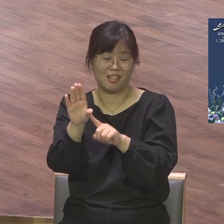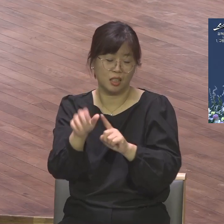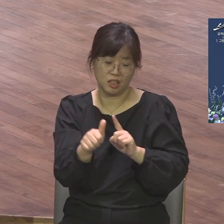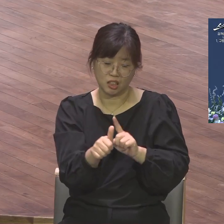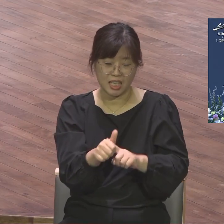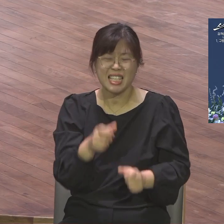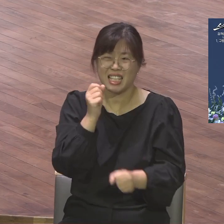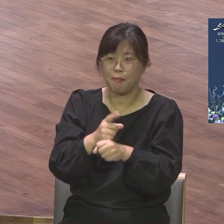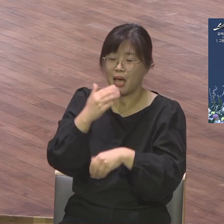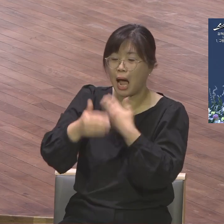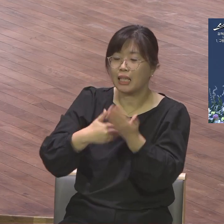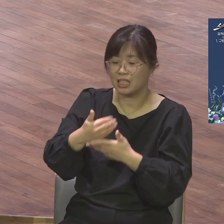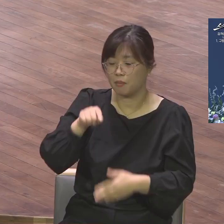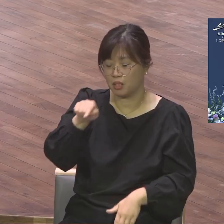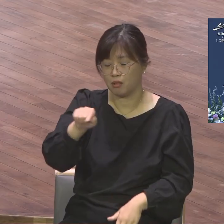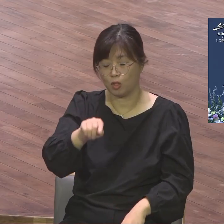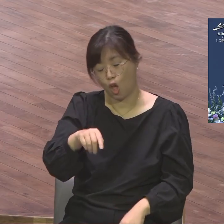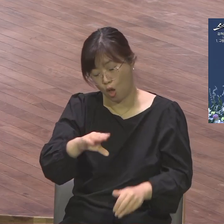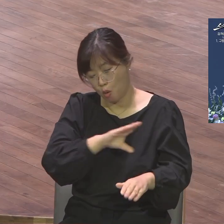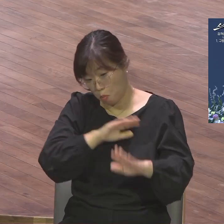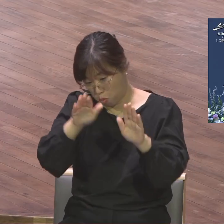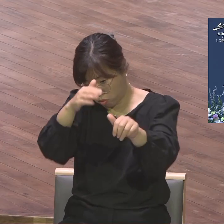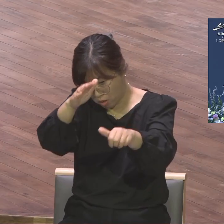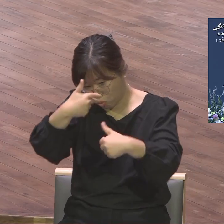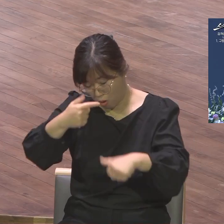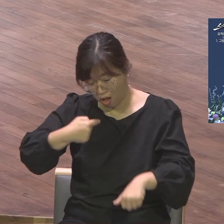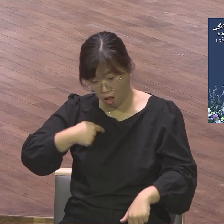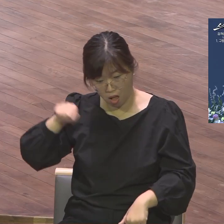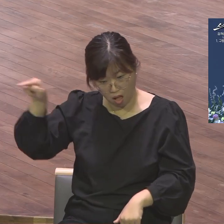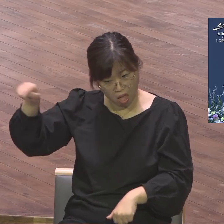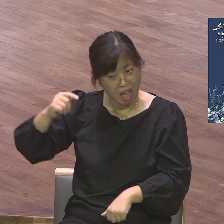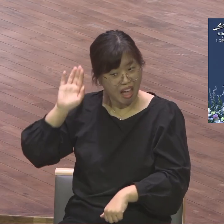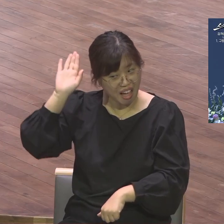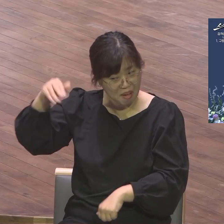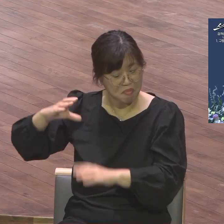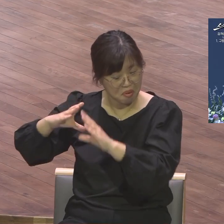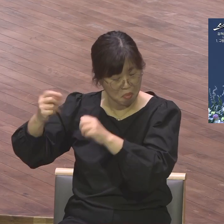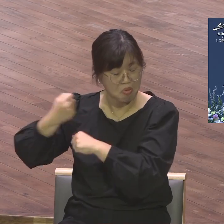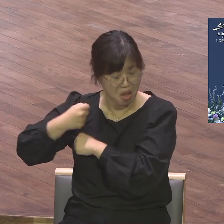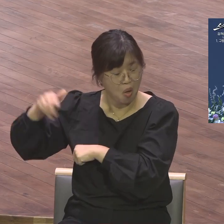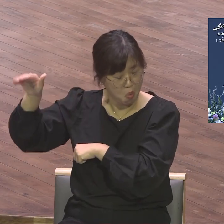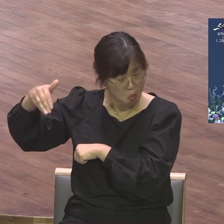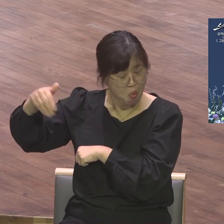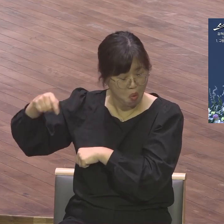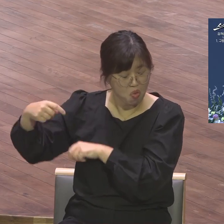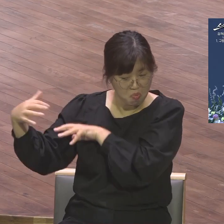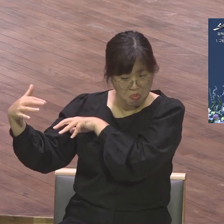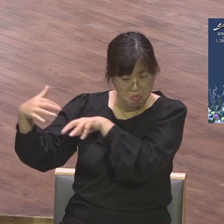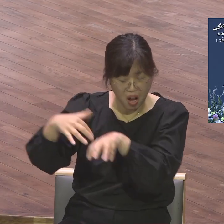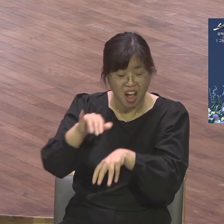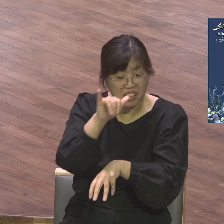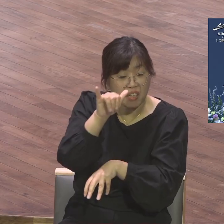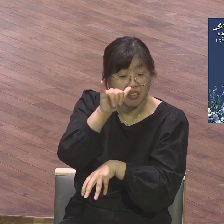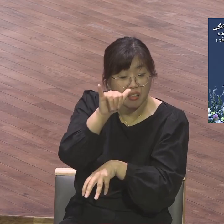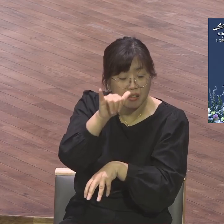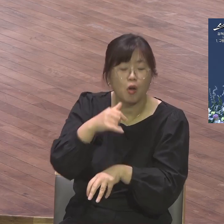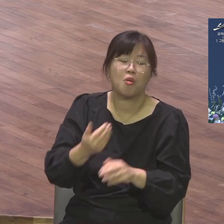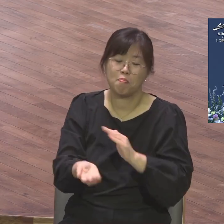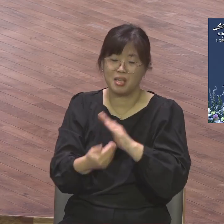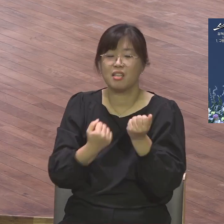모세에게만 가르쳐 주었어요. 모세가 어떻게 할 수가 있습니까? 뭘 할 수 있는 게 아무것도